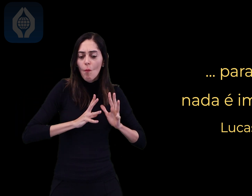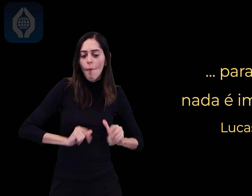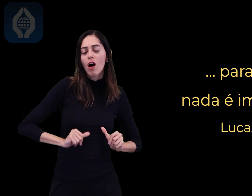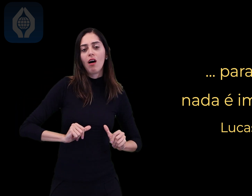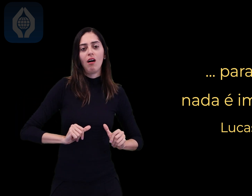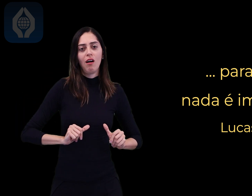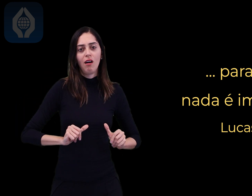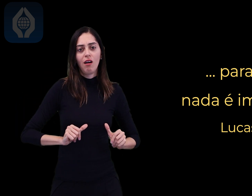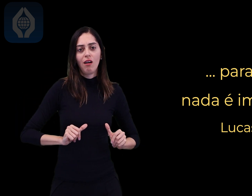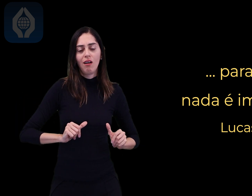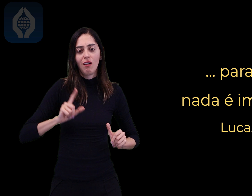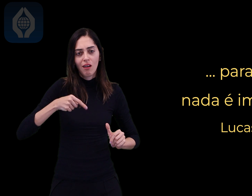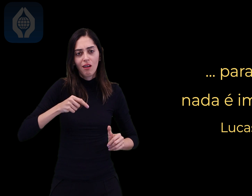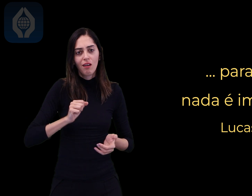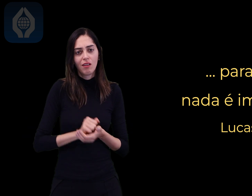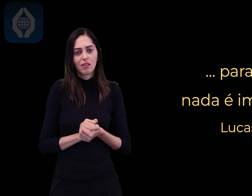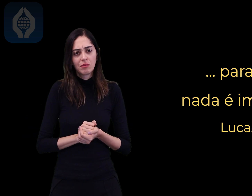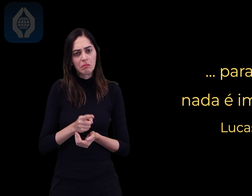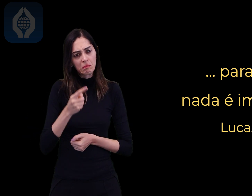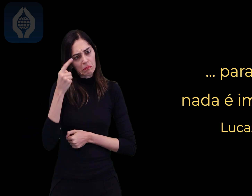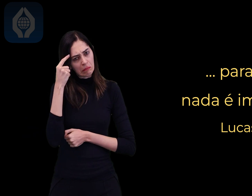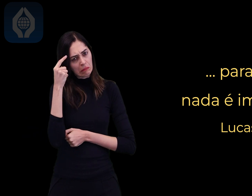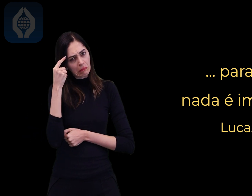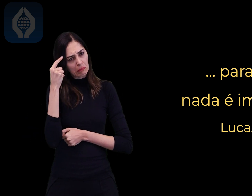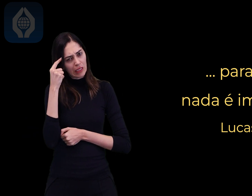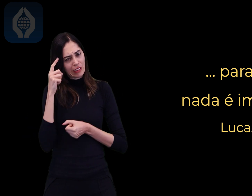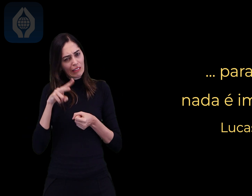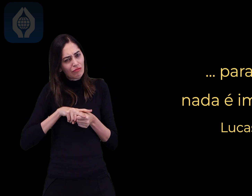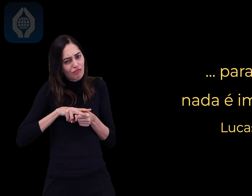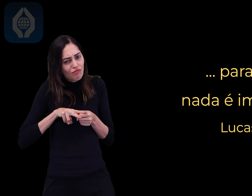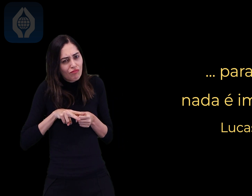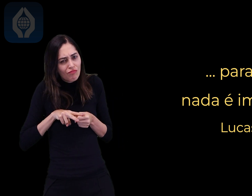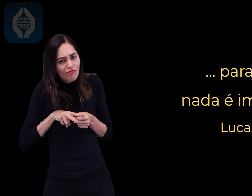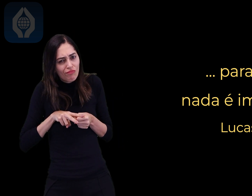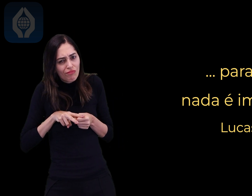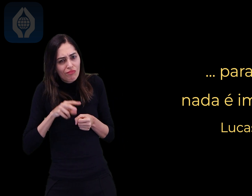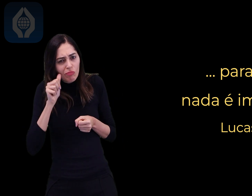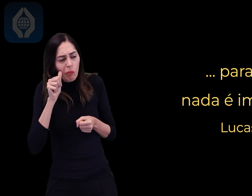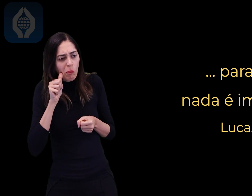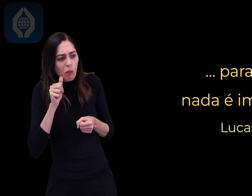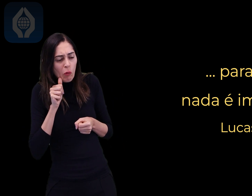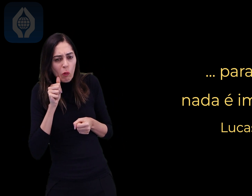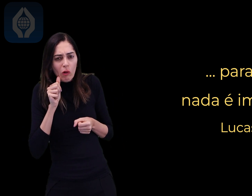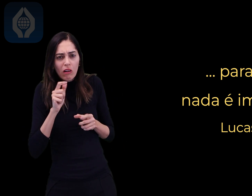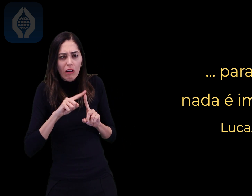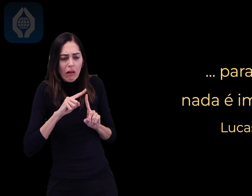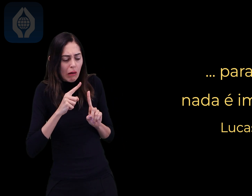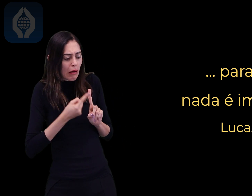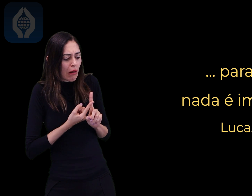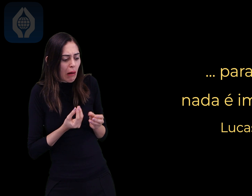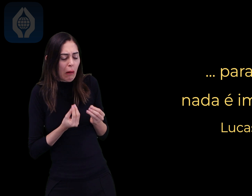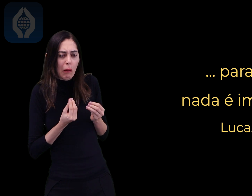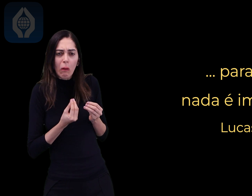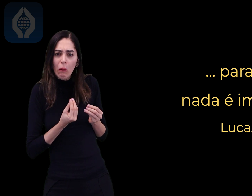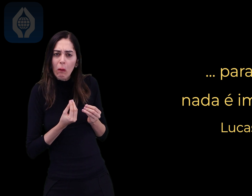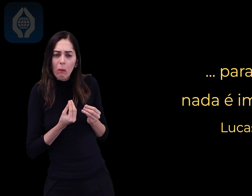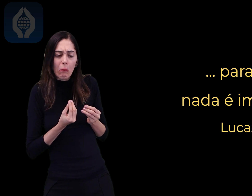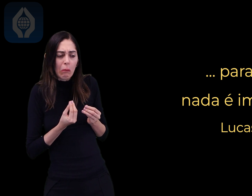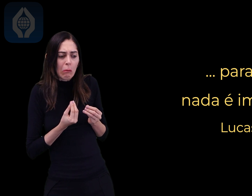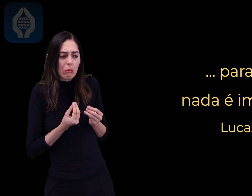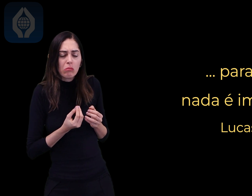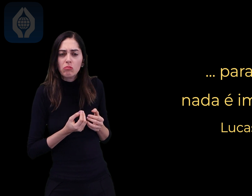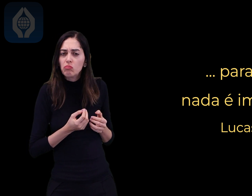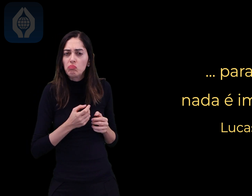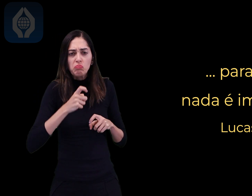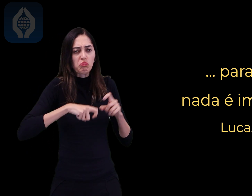filho, assim como era impossível para Isabel, a mãe de João, ver um filho em sua idade. No entanto, para